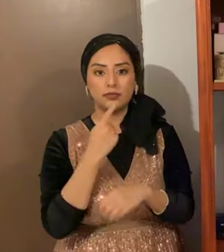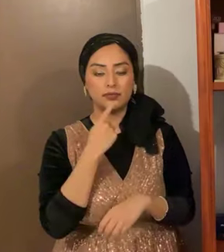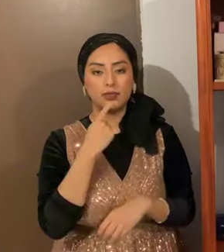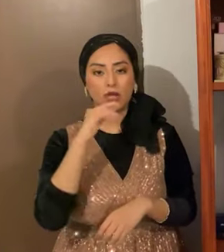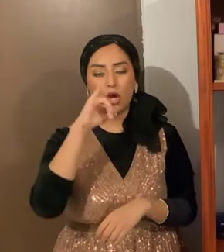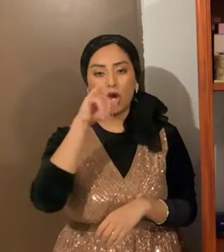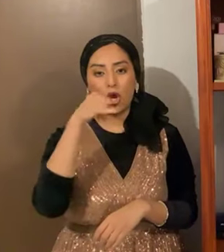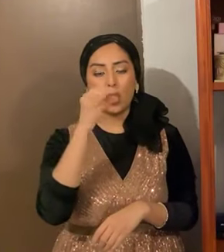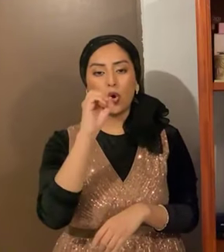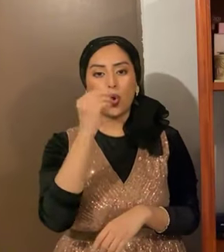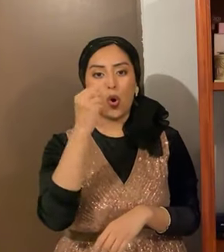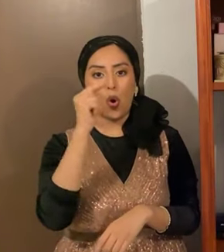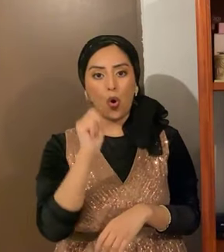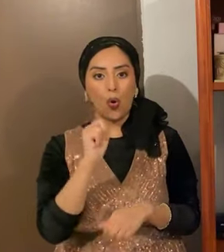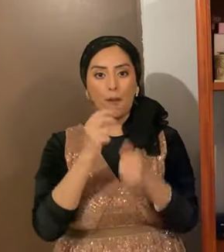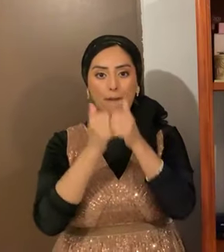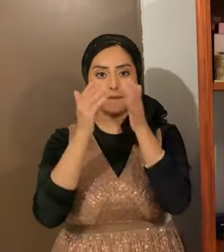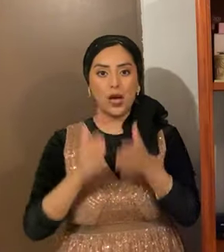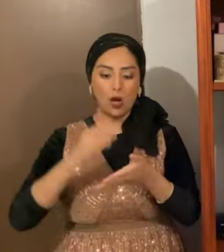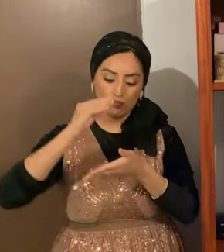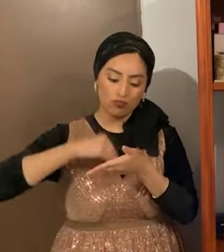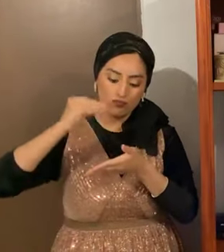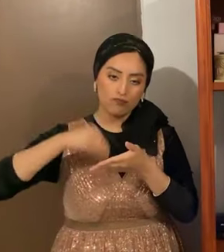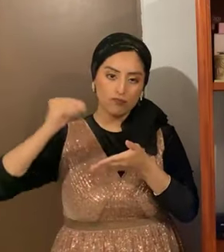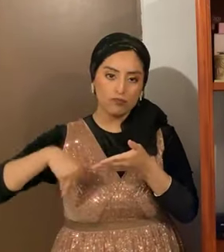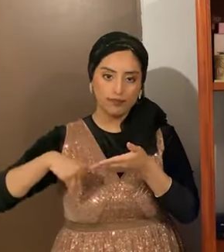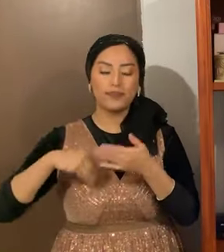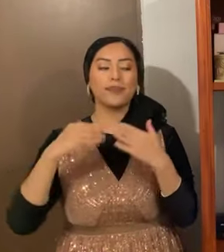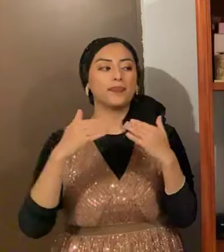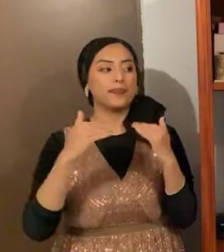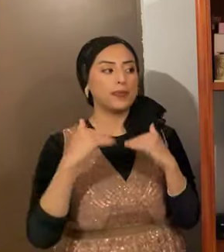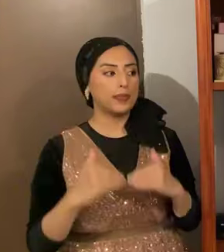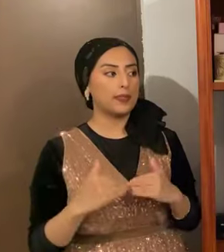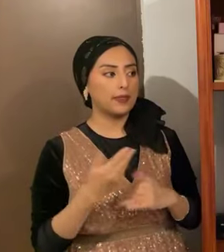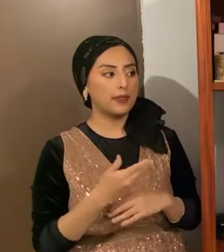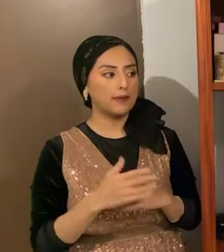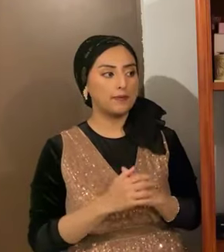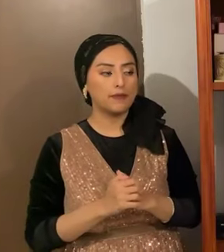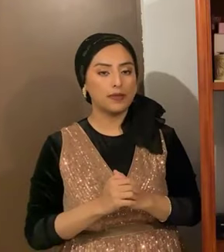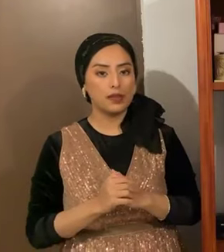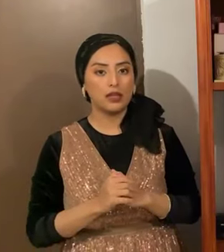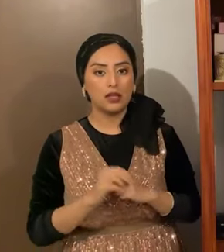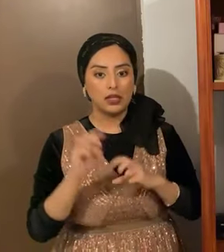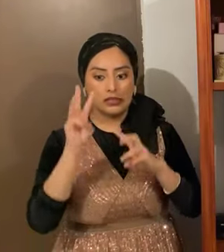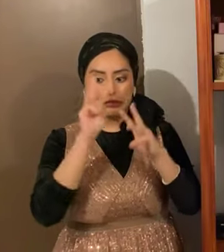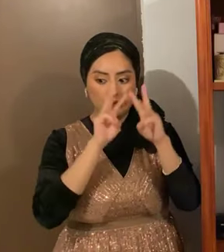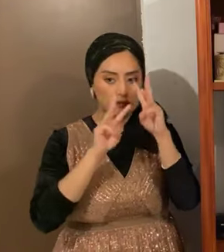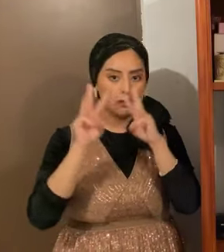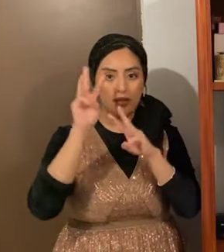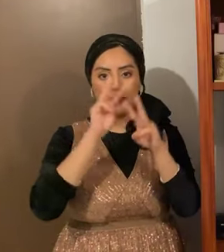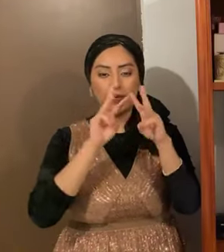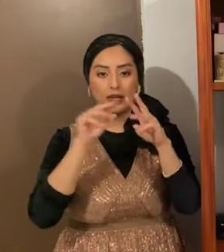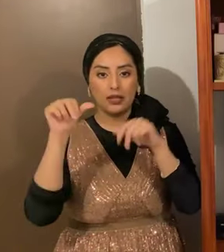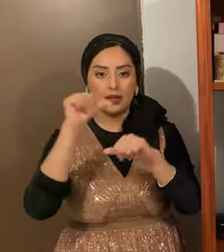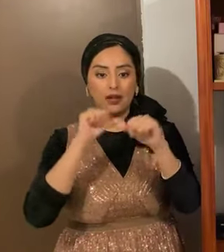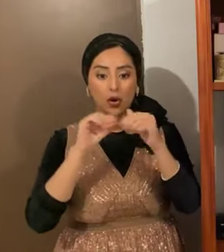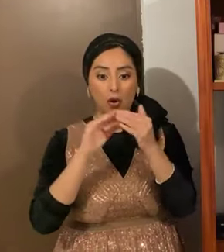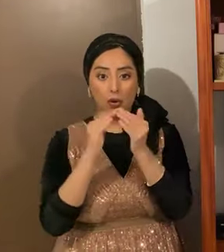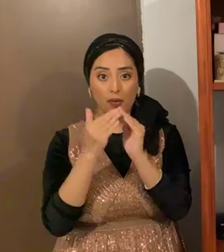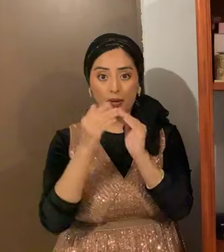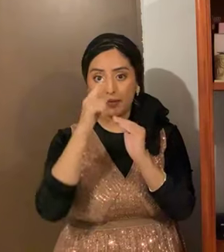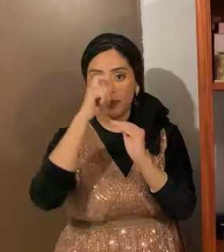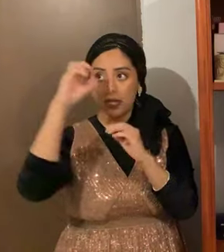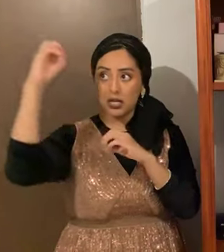apóstol Juan. ¿Sí? Vamos a la siguiente. Preocupación en la comunidad científica por el